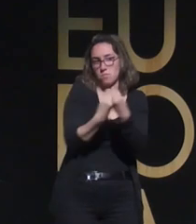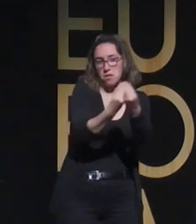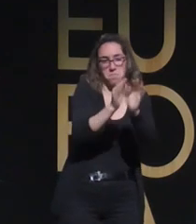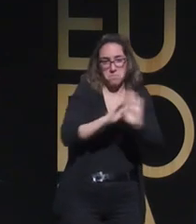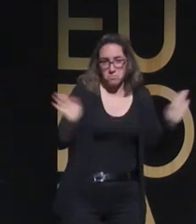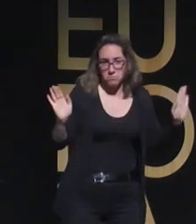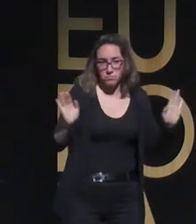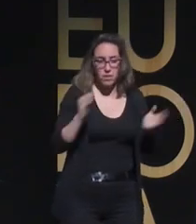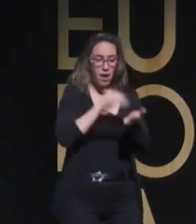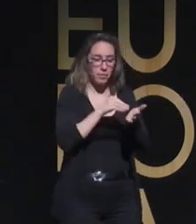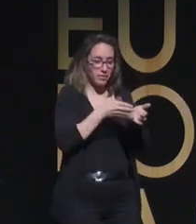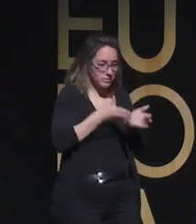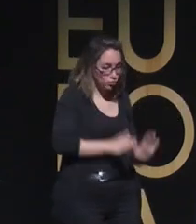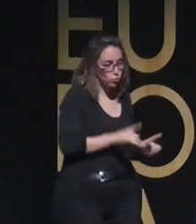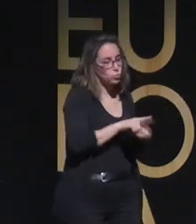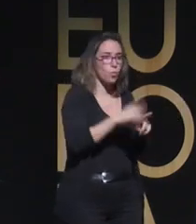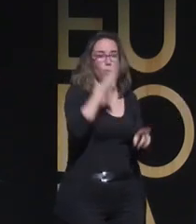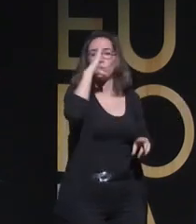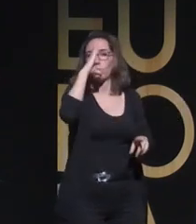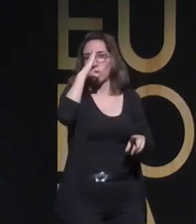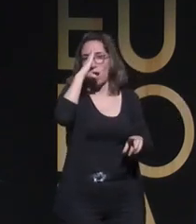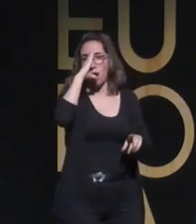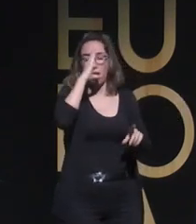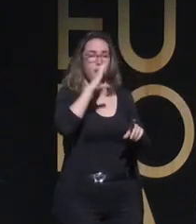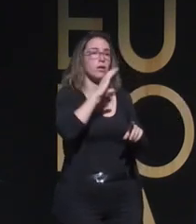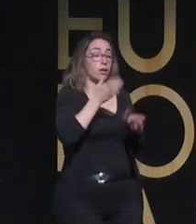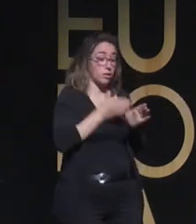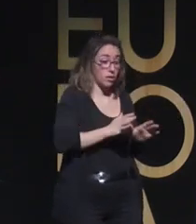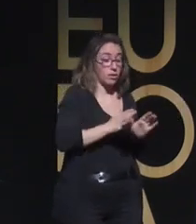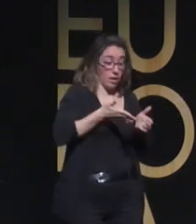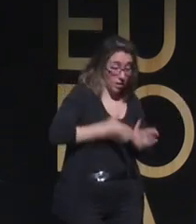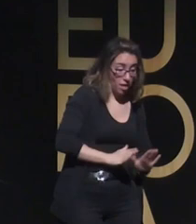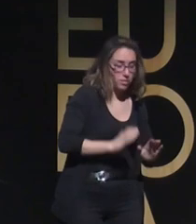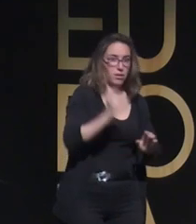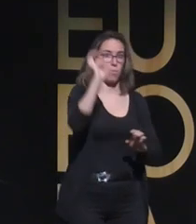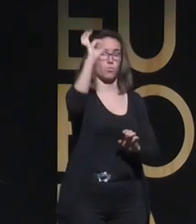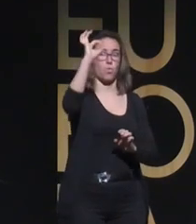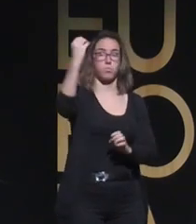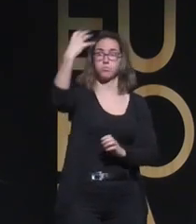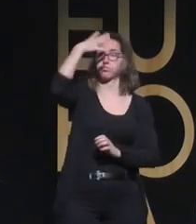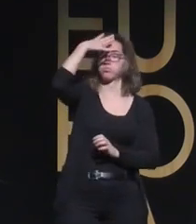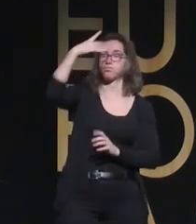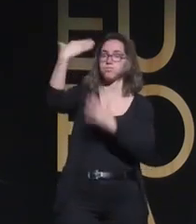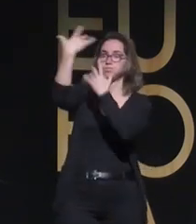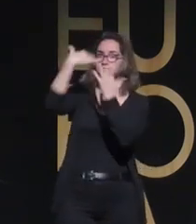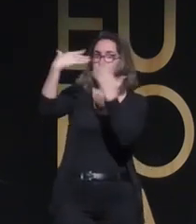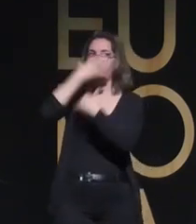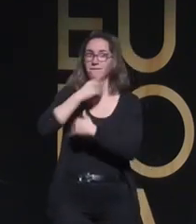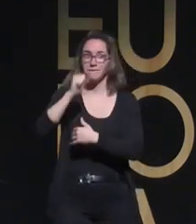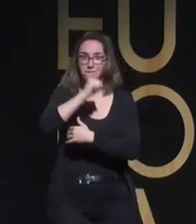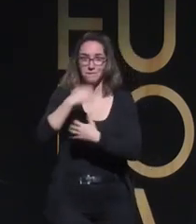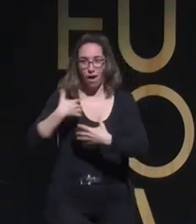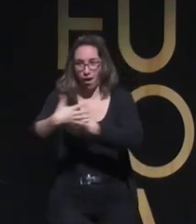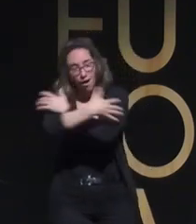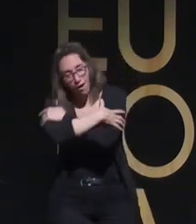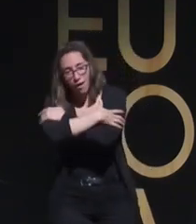que decía que los hijos son como la luna, que cuando nacen se van haciendo luna llena y te dan luz, te hipnotizan, es tu energía, es maravillosa, te dan ganas de abrazarla.